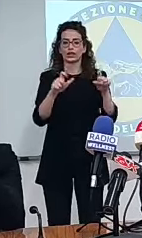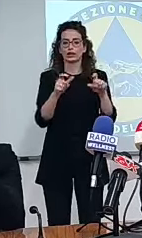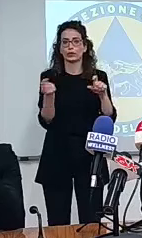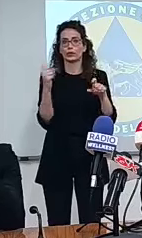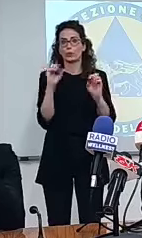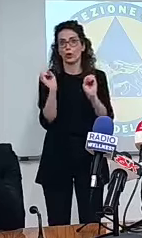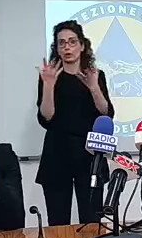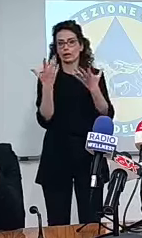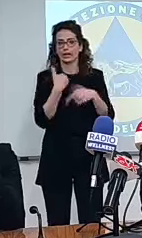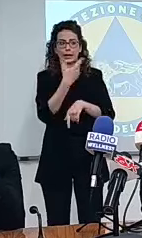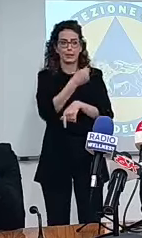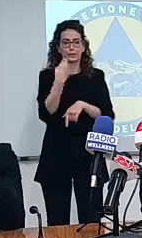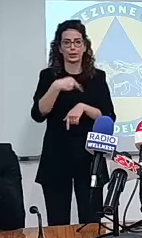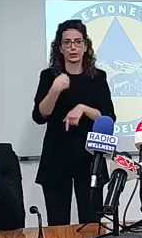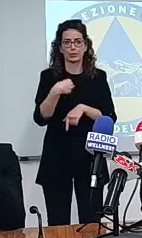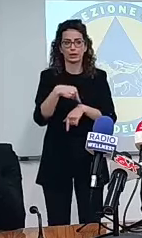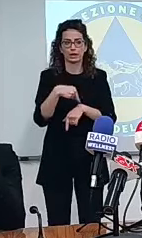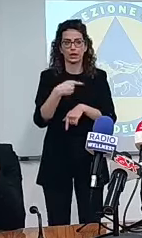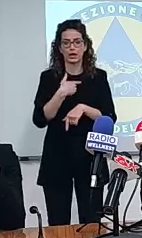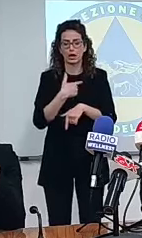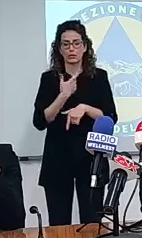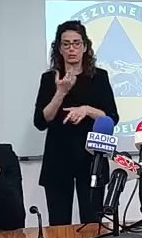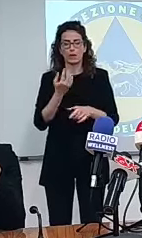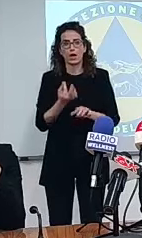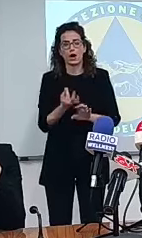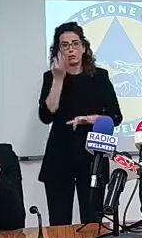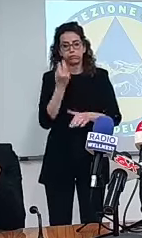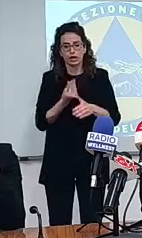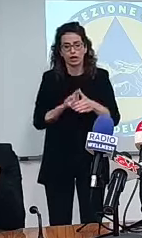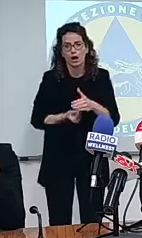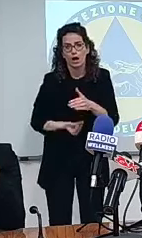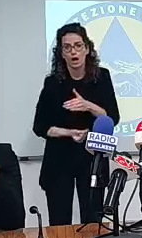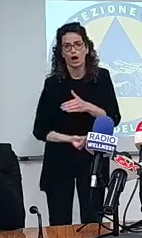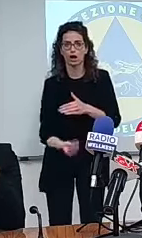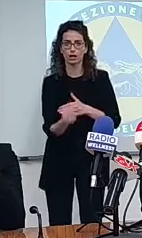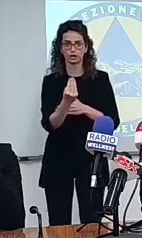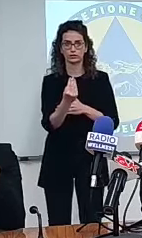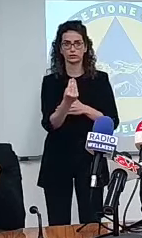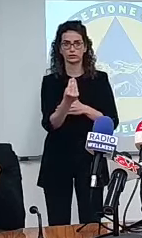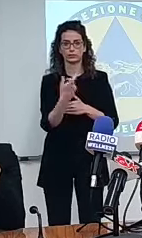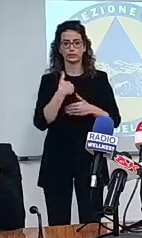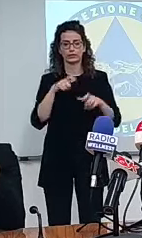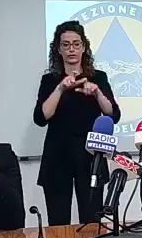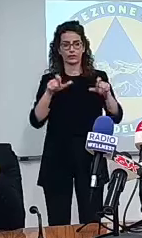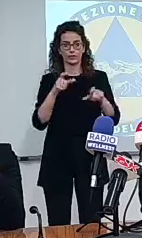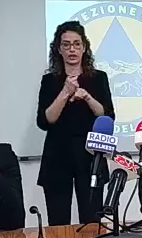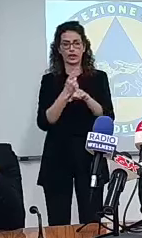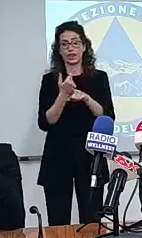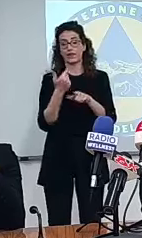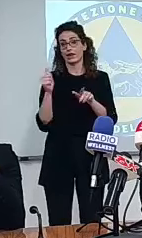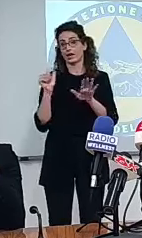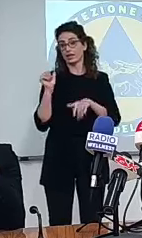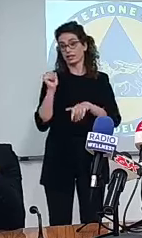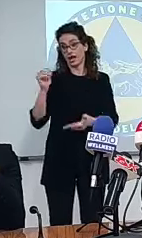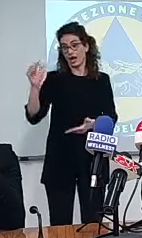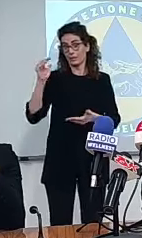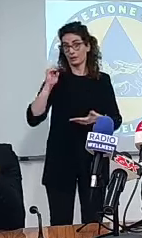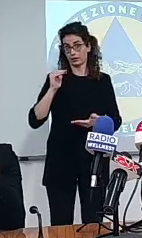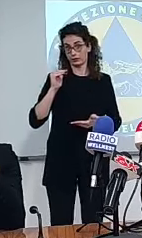ma è stata una sorta di travaglio avere sto vaccino, perché doveva arrivare sabato e non è arrivato. Ci hanno